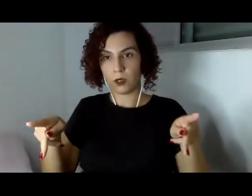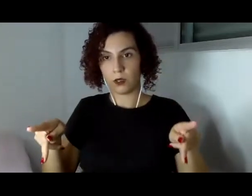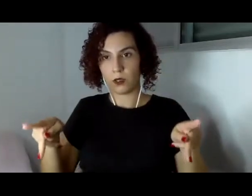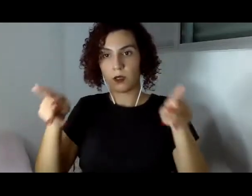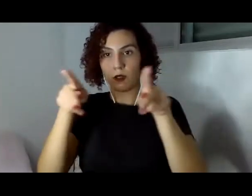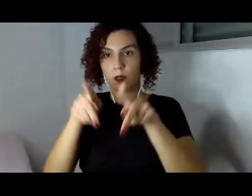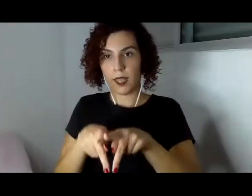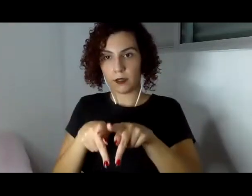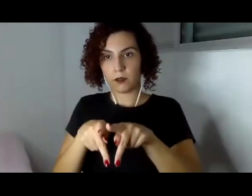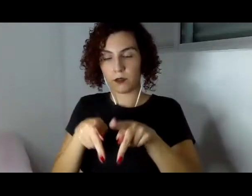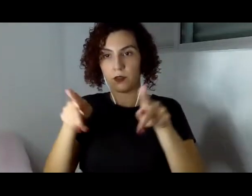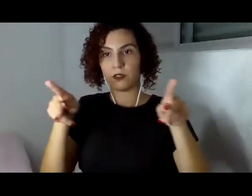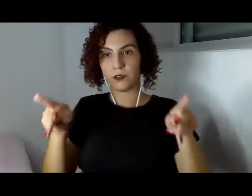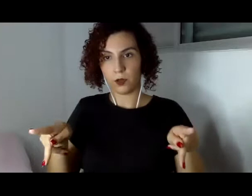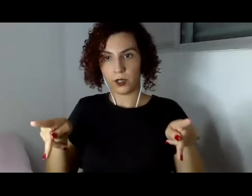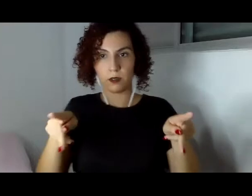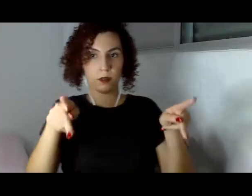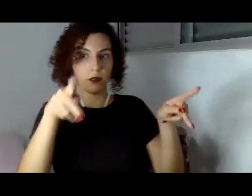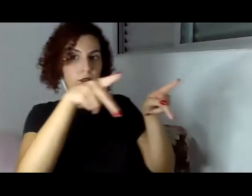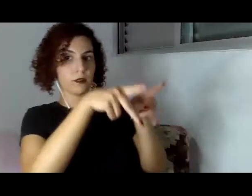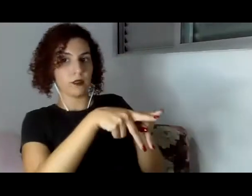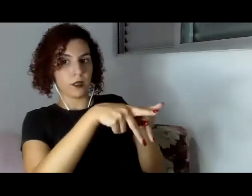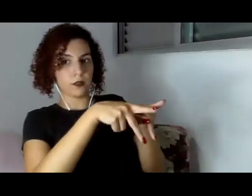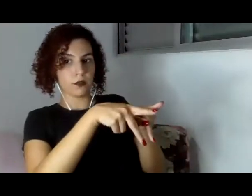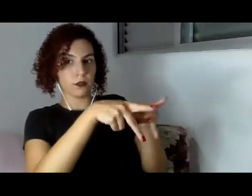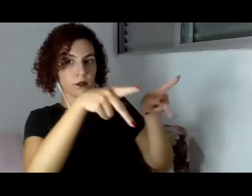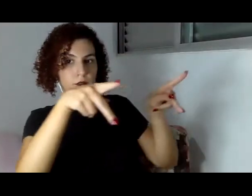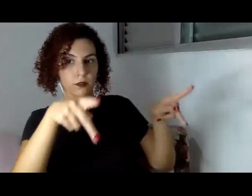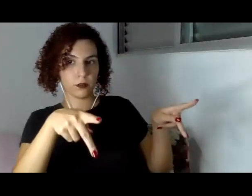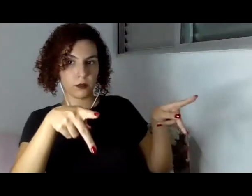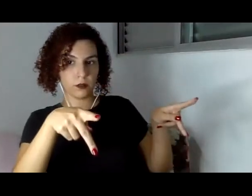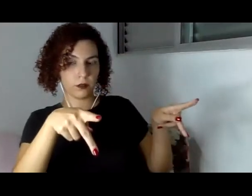Professor. Dentro, fora. Dentro.